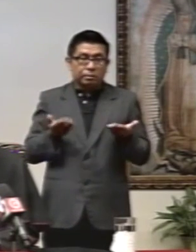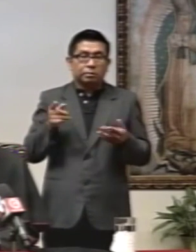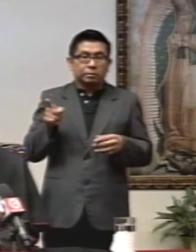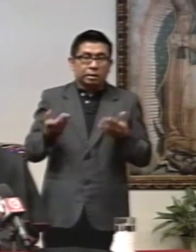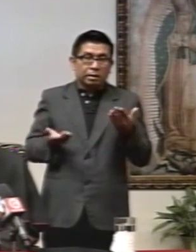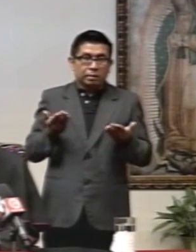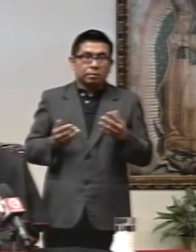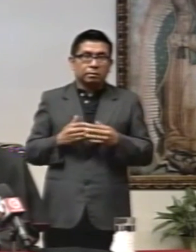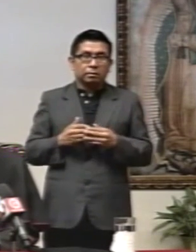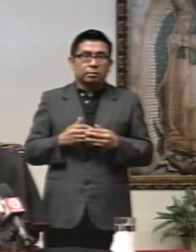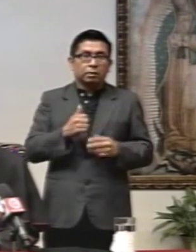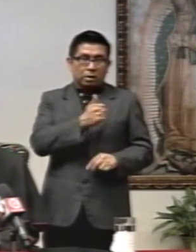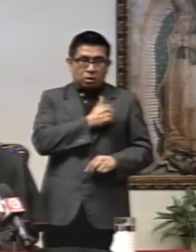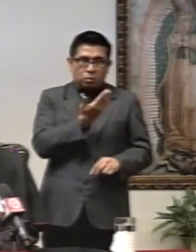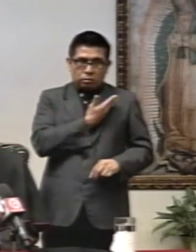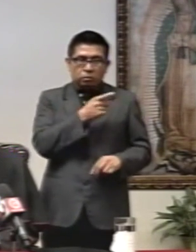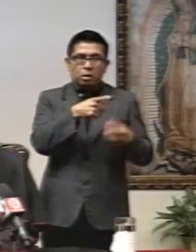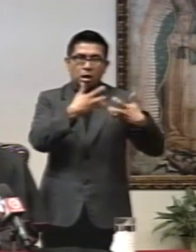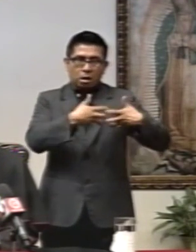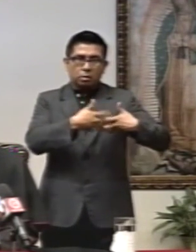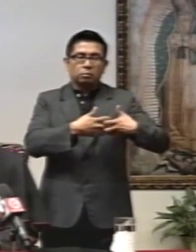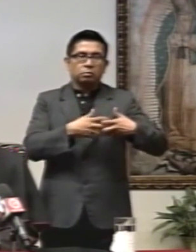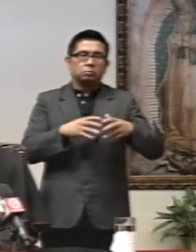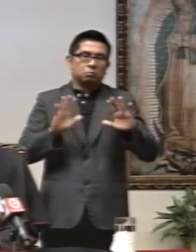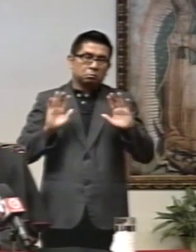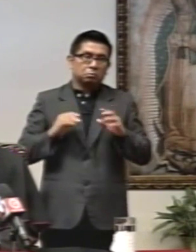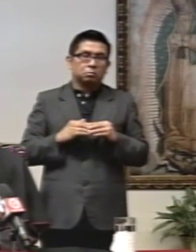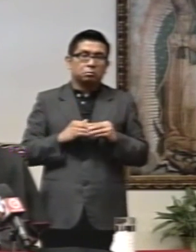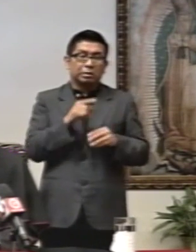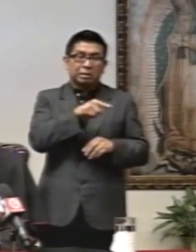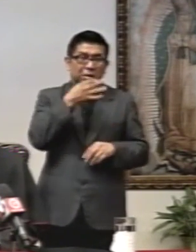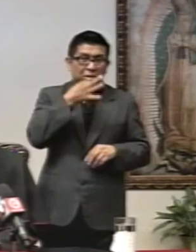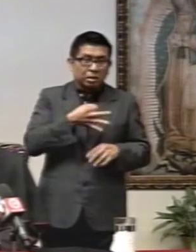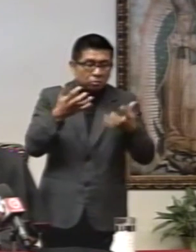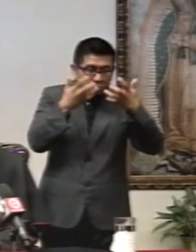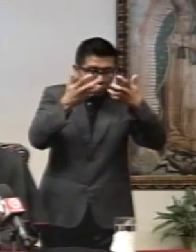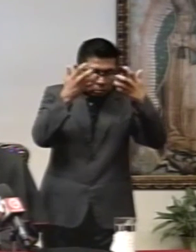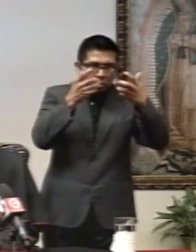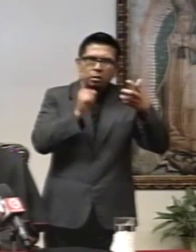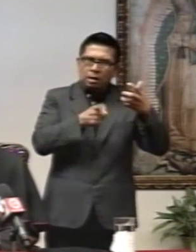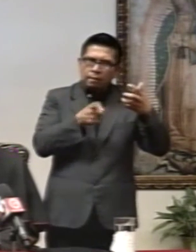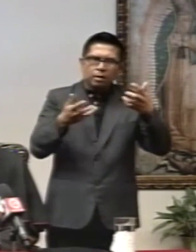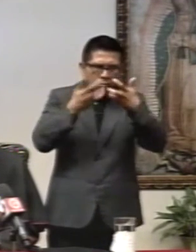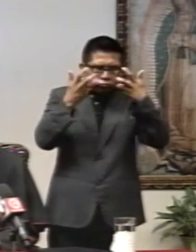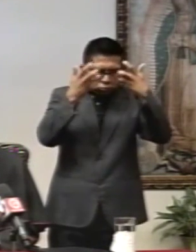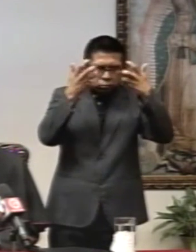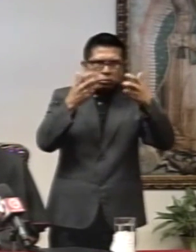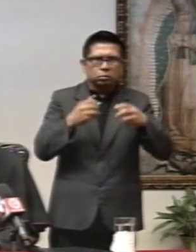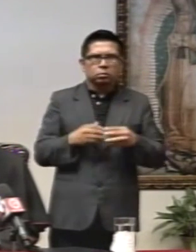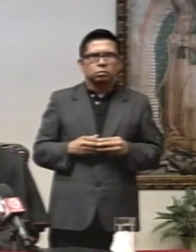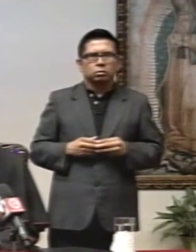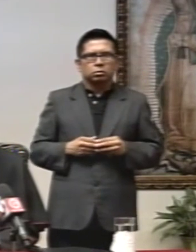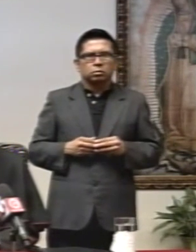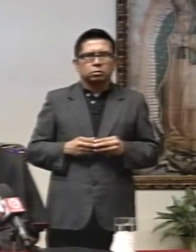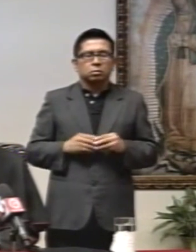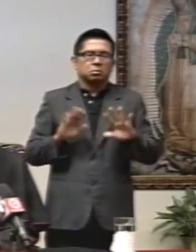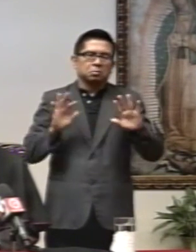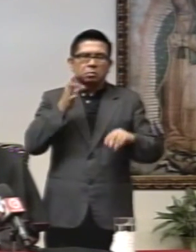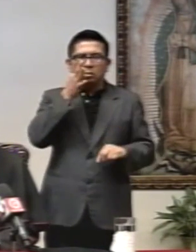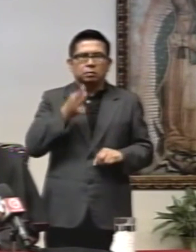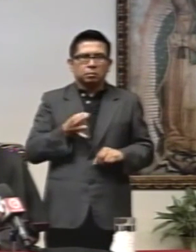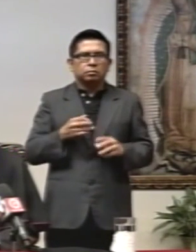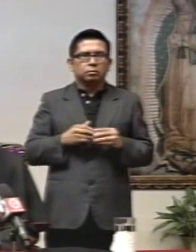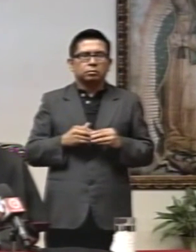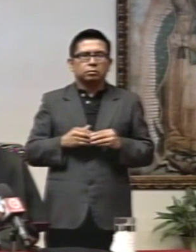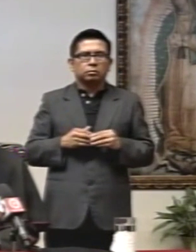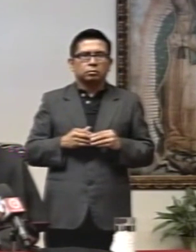supuestamente hay responsabilidad. Entonces, si eso fuera así, que se investigue, que se investigue. Y por supuesto, la